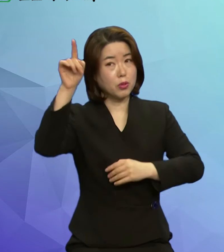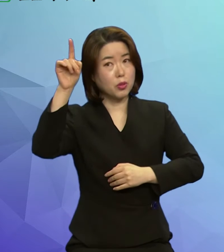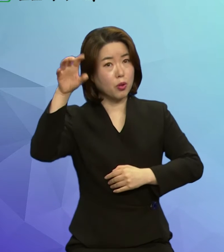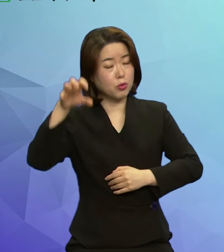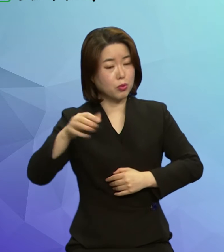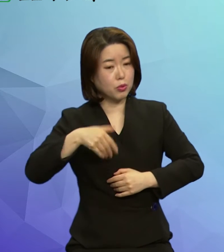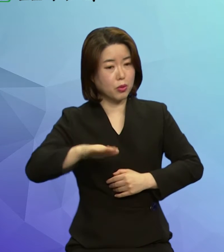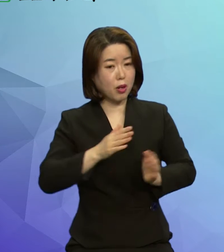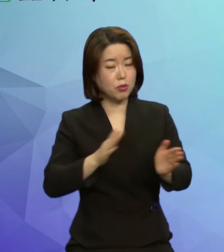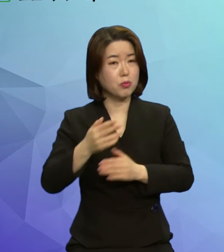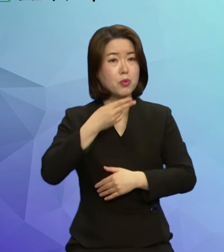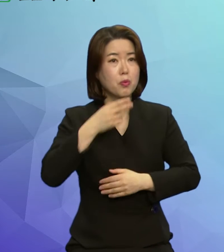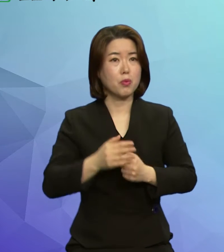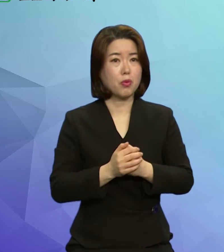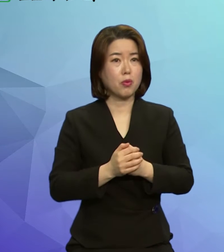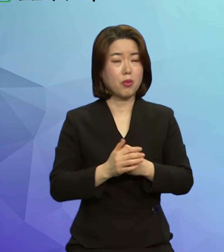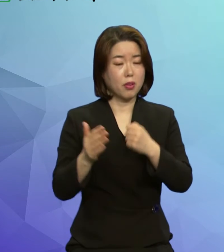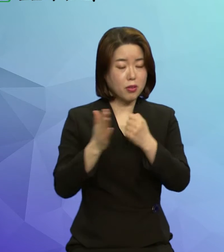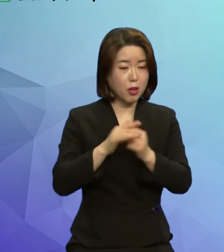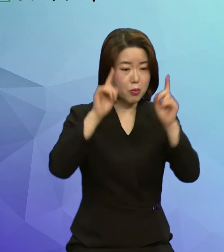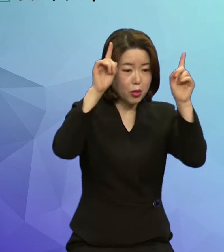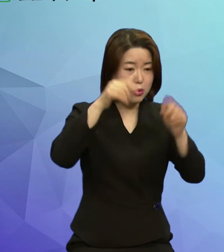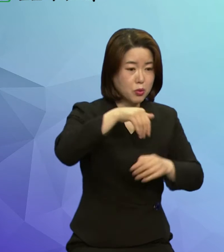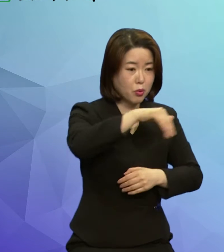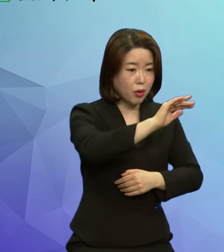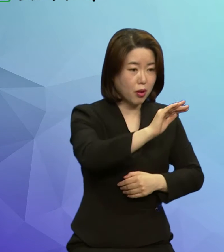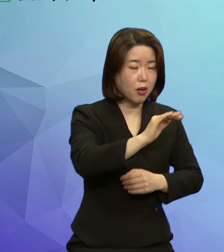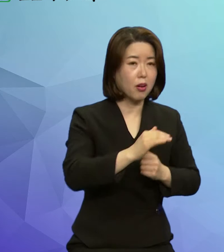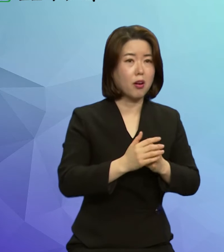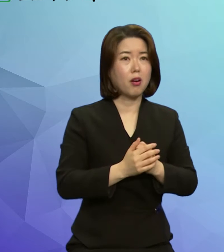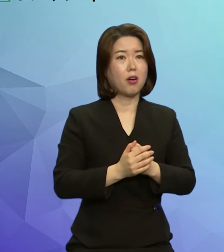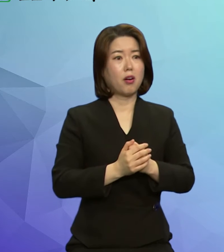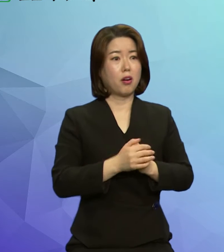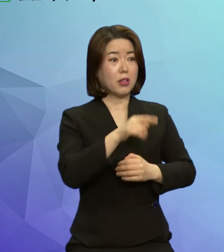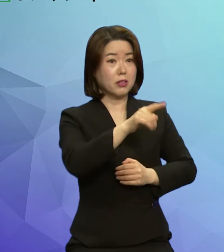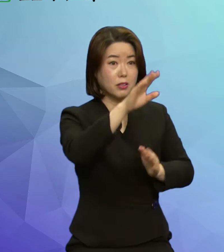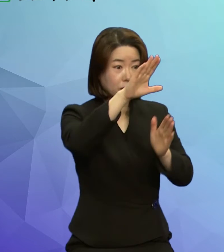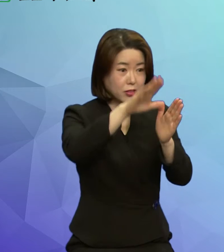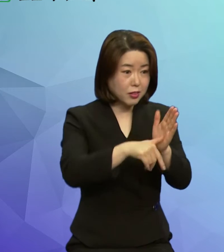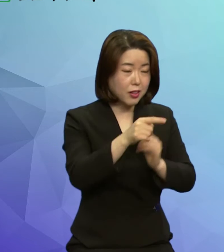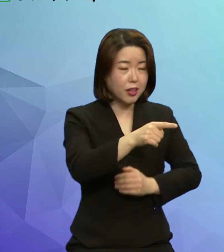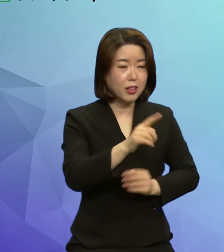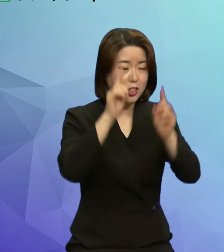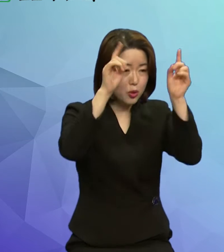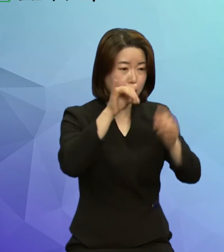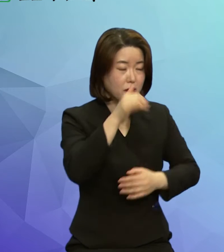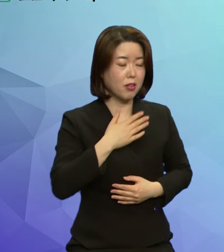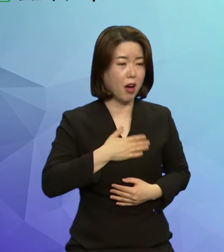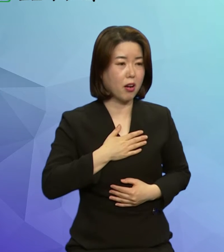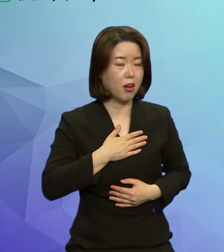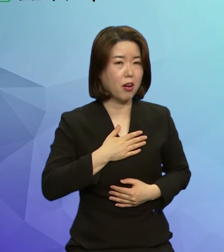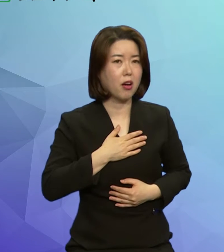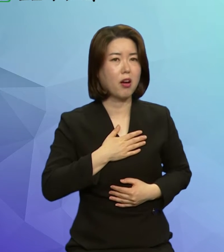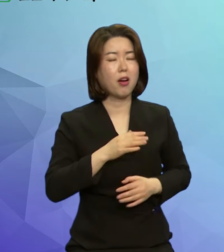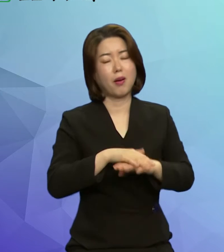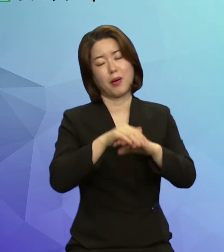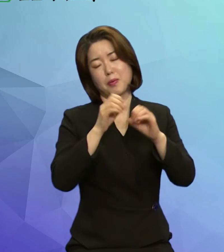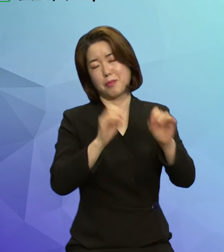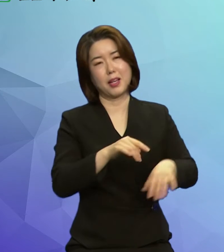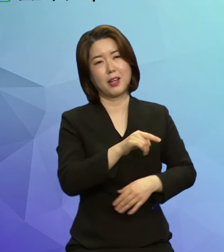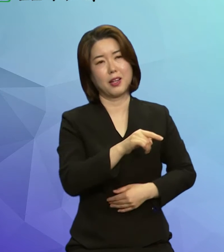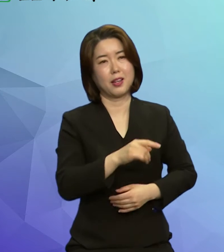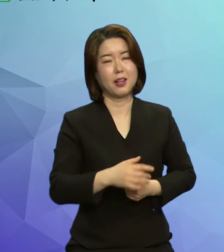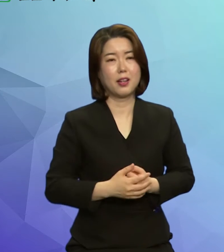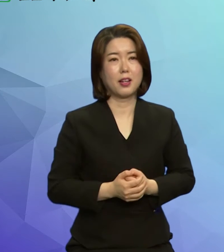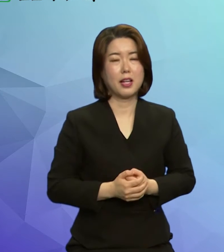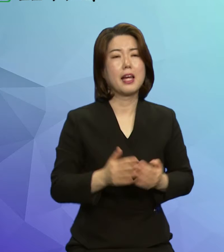그래서 지옥에 가게 되었습니다. 지옥이 있는 걸 알았습니다. 무슨 소용이 있다는 겁니까? 그러므로 하나님께서